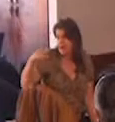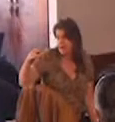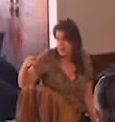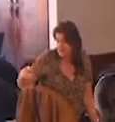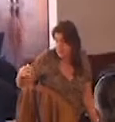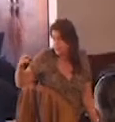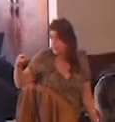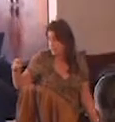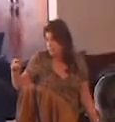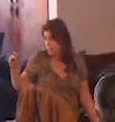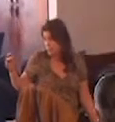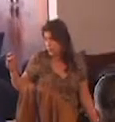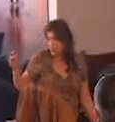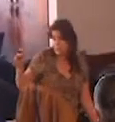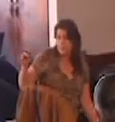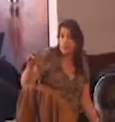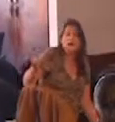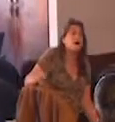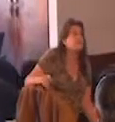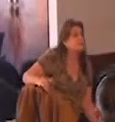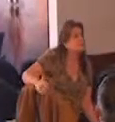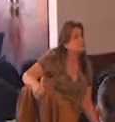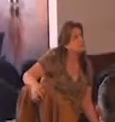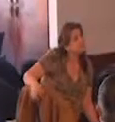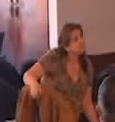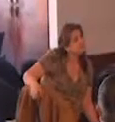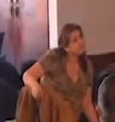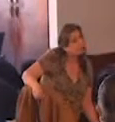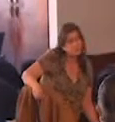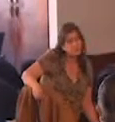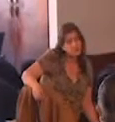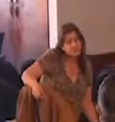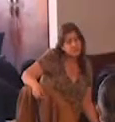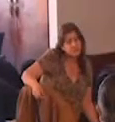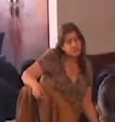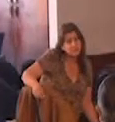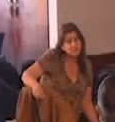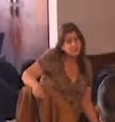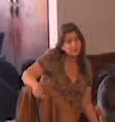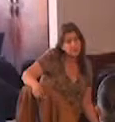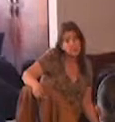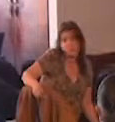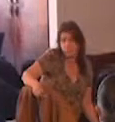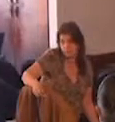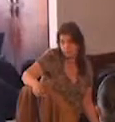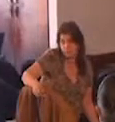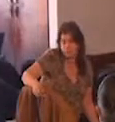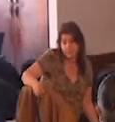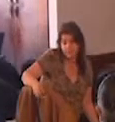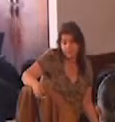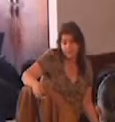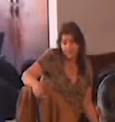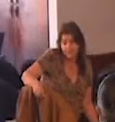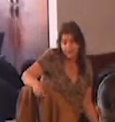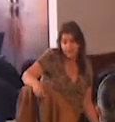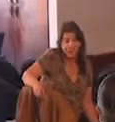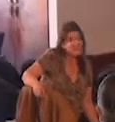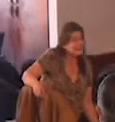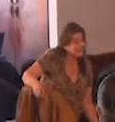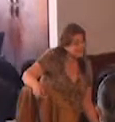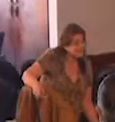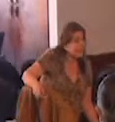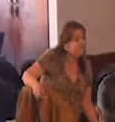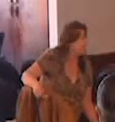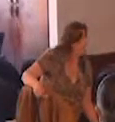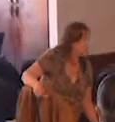doble vía, no era la mamá, hace esto, dije esto y lo otro. Afortunadamente hace 2 años me conseguí un educador